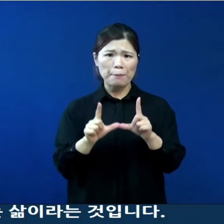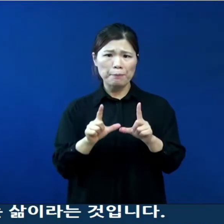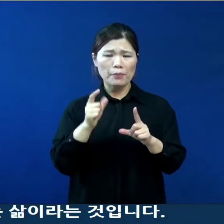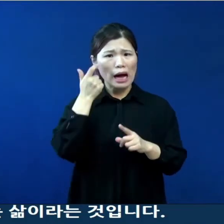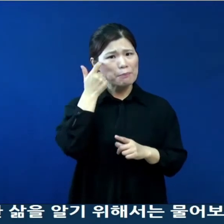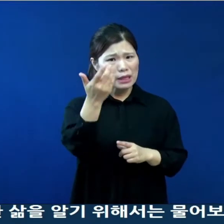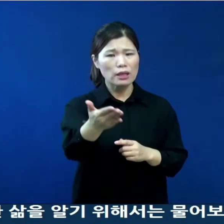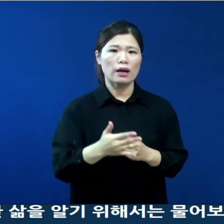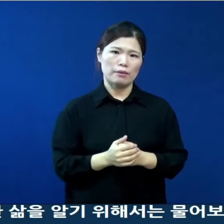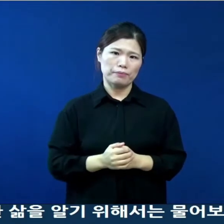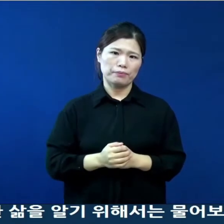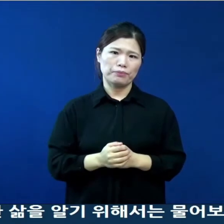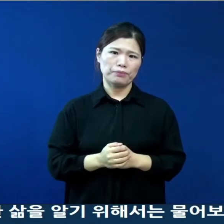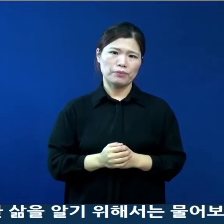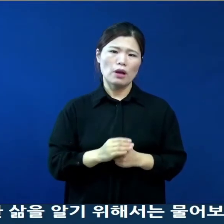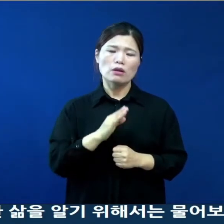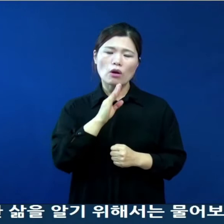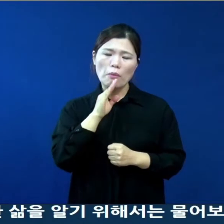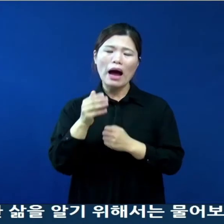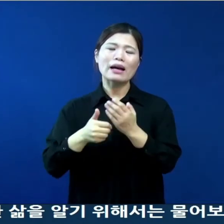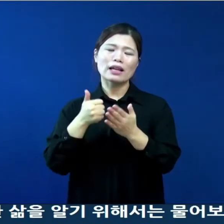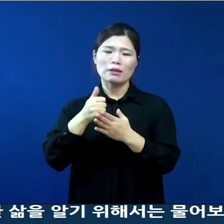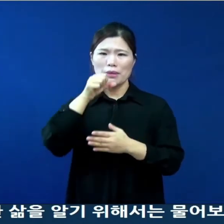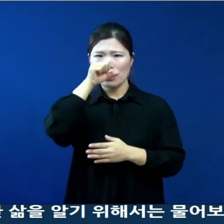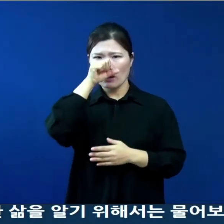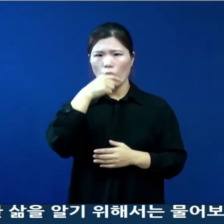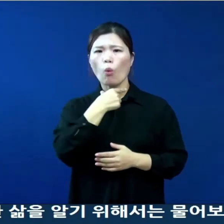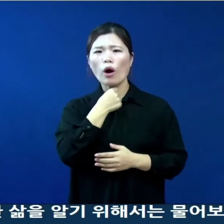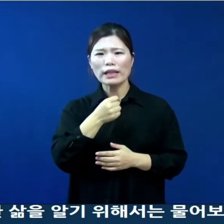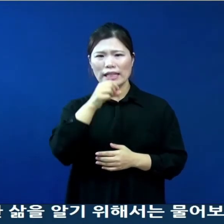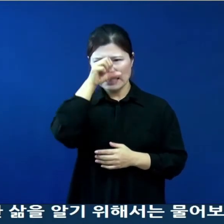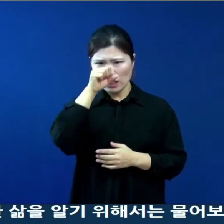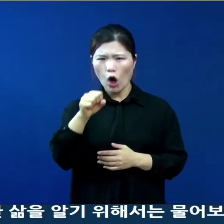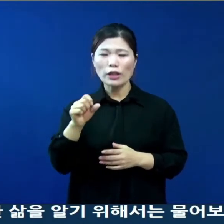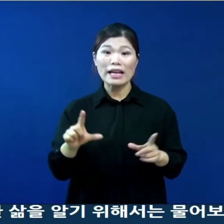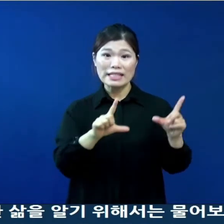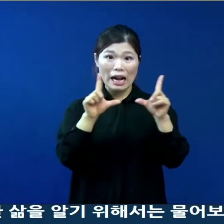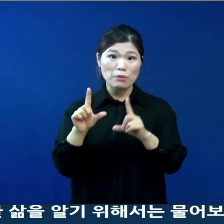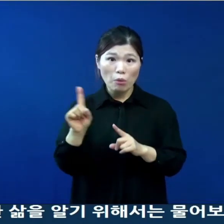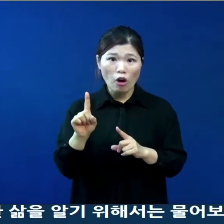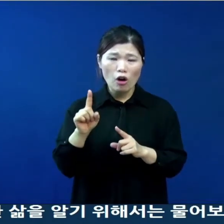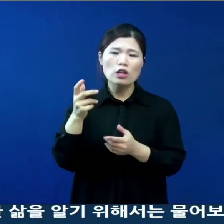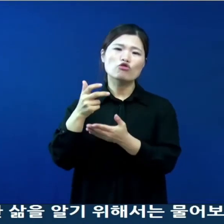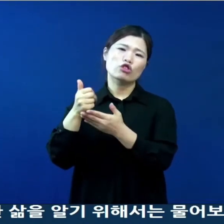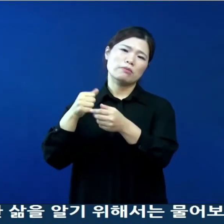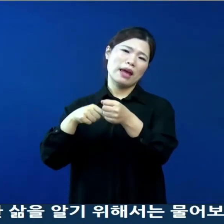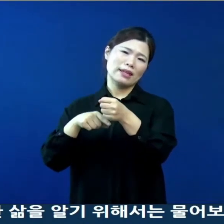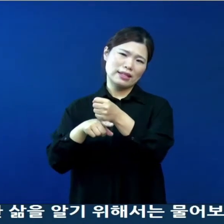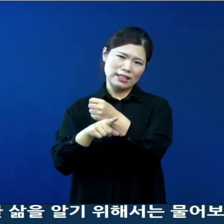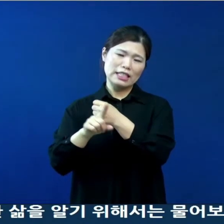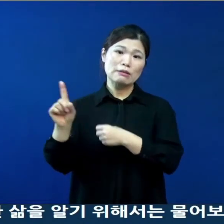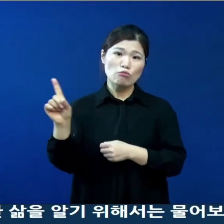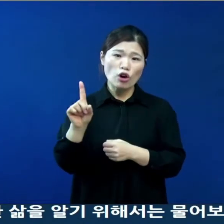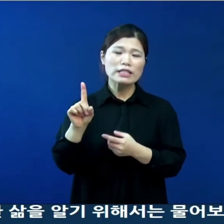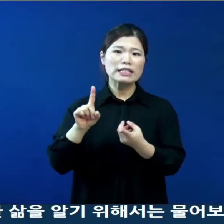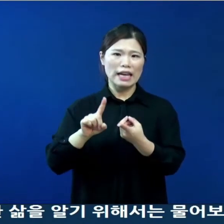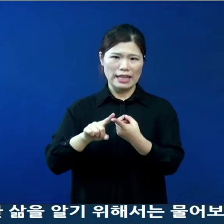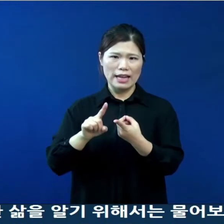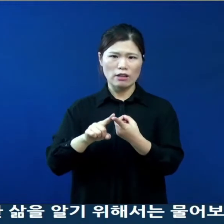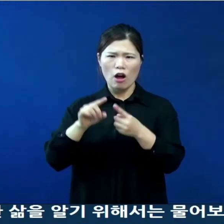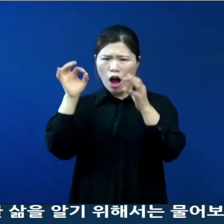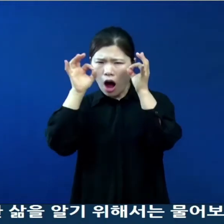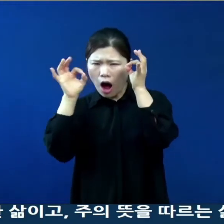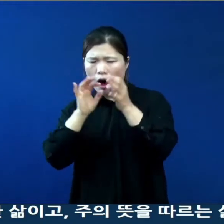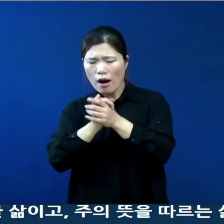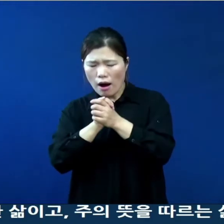있겠습니까? 그래서 실제로 하나님이 원하시는 선한 삶을 살아가는 삶은 주의 뜻이 무엇인지를 구하는